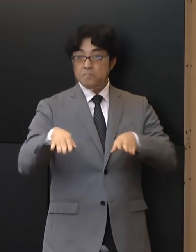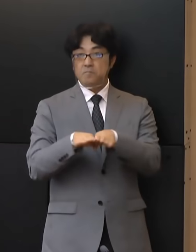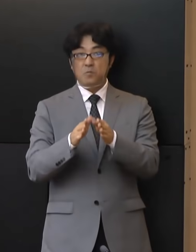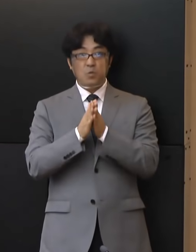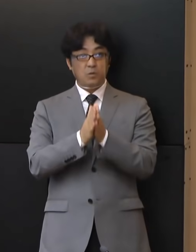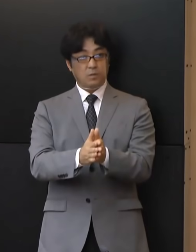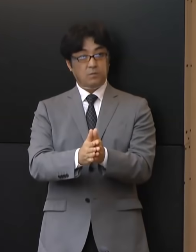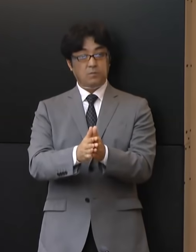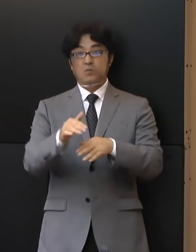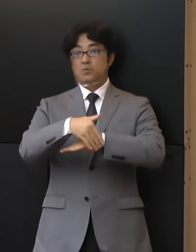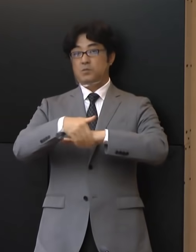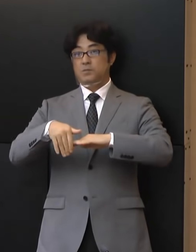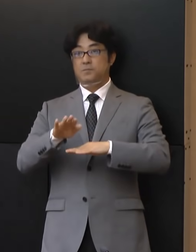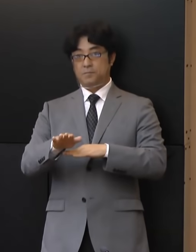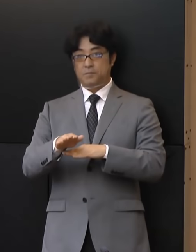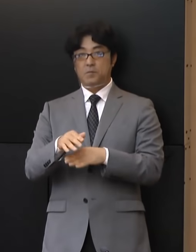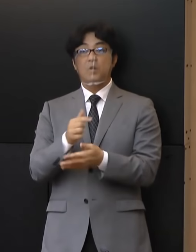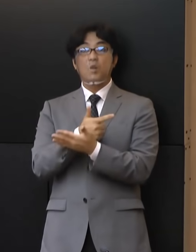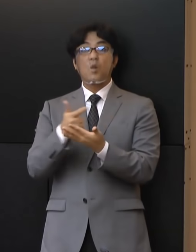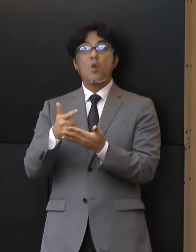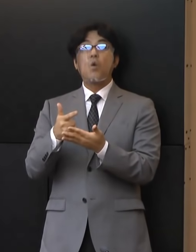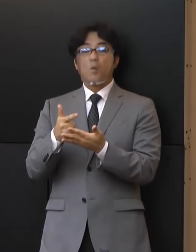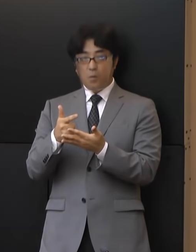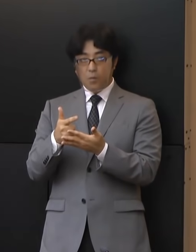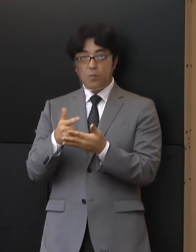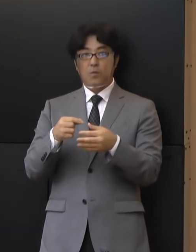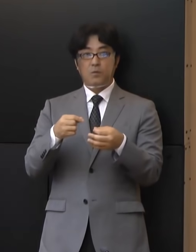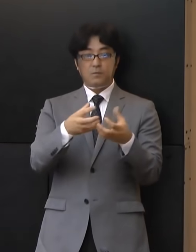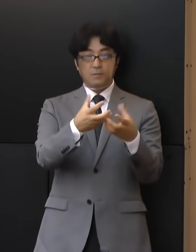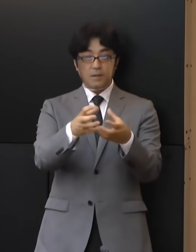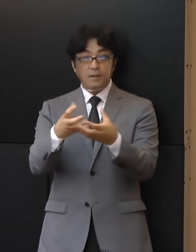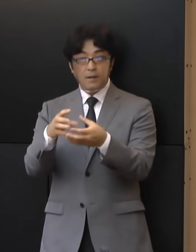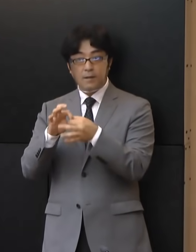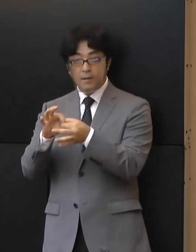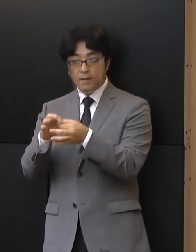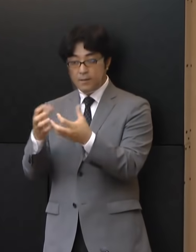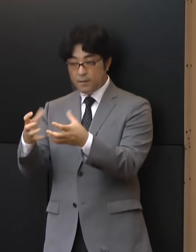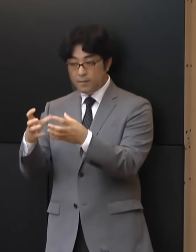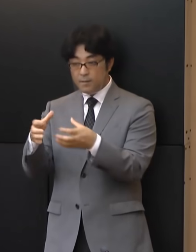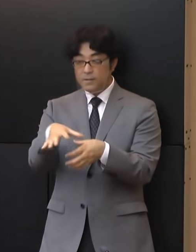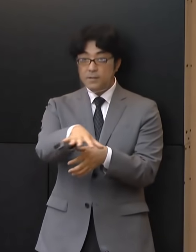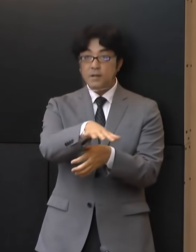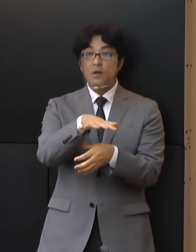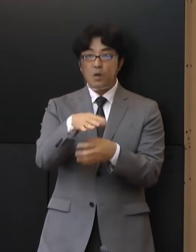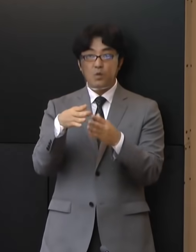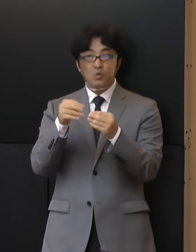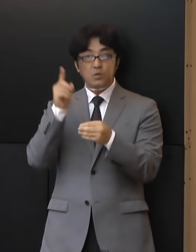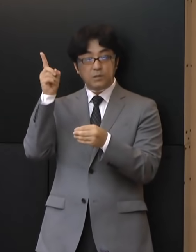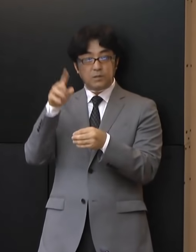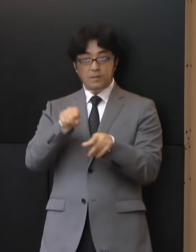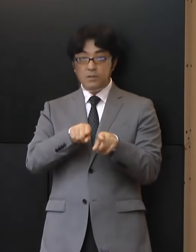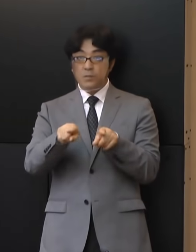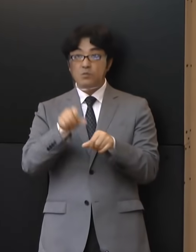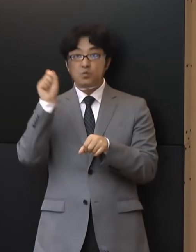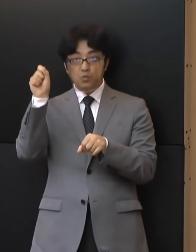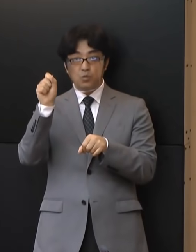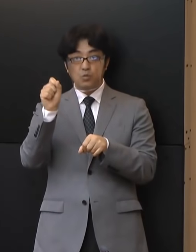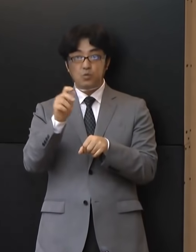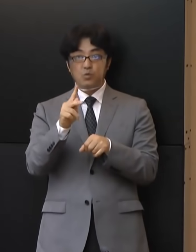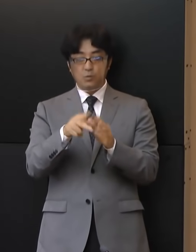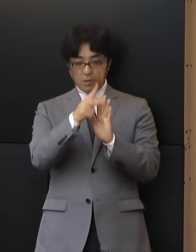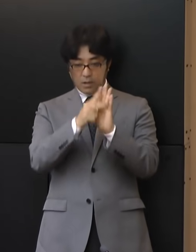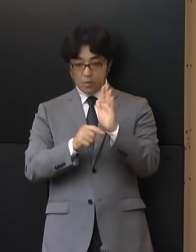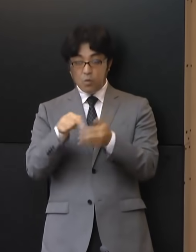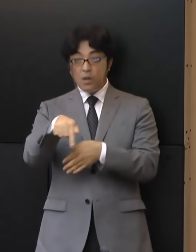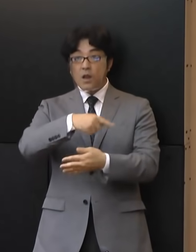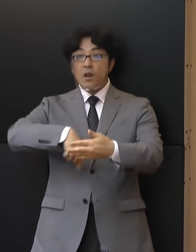それと各業界団体に対しましては、 国が示すガイドラインに基づきま